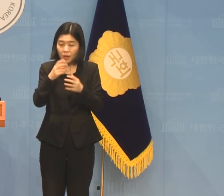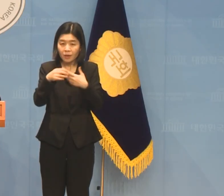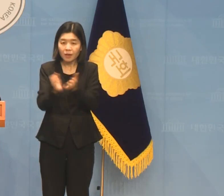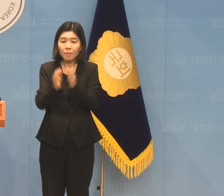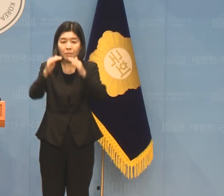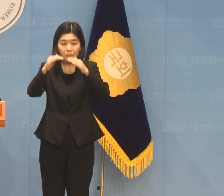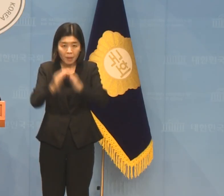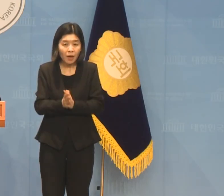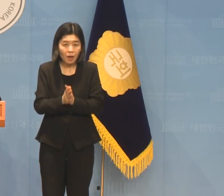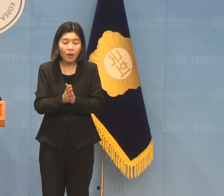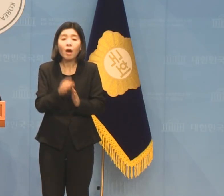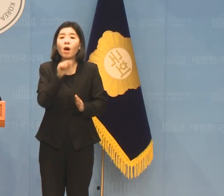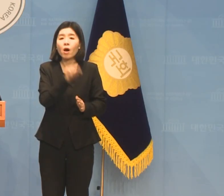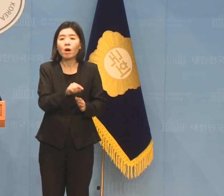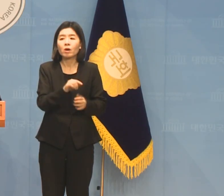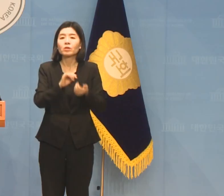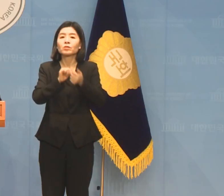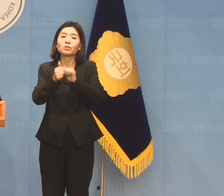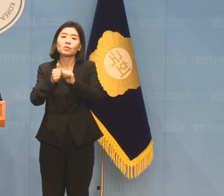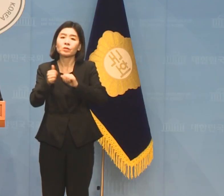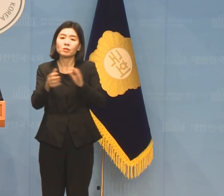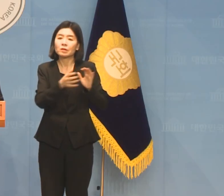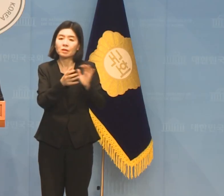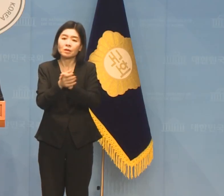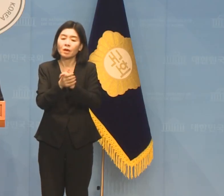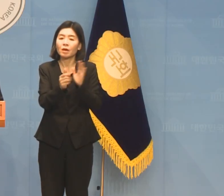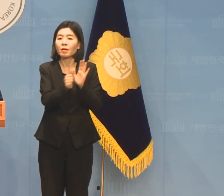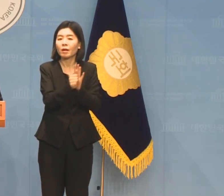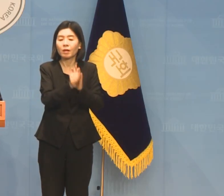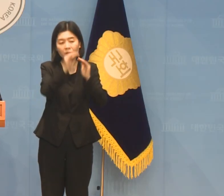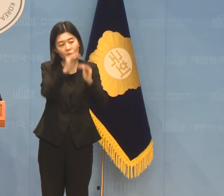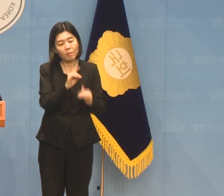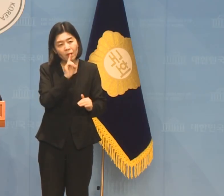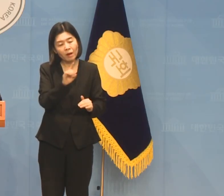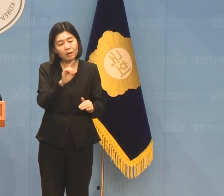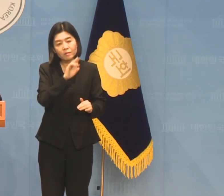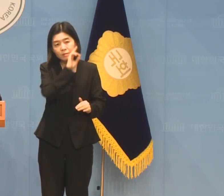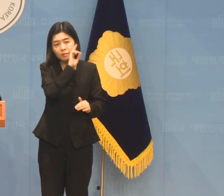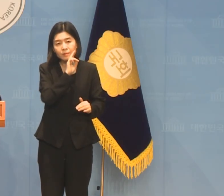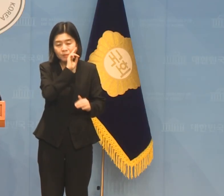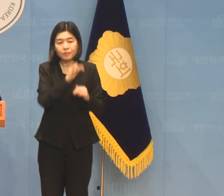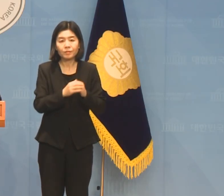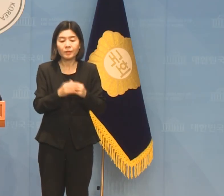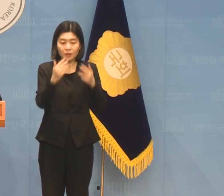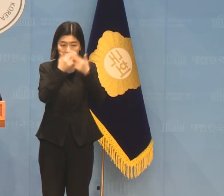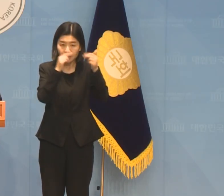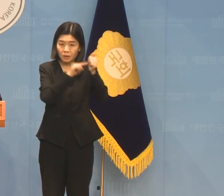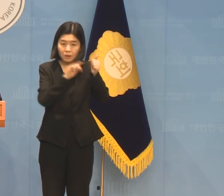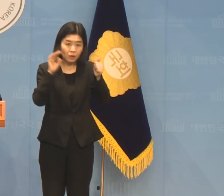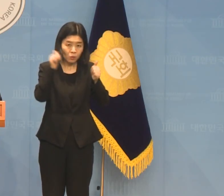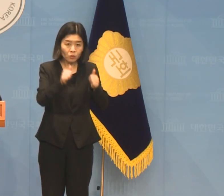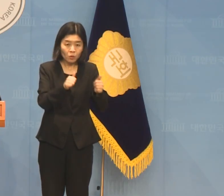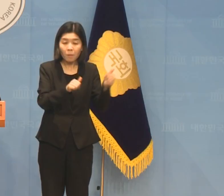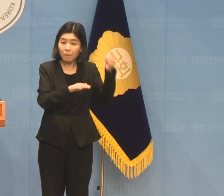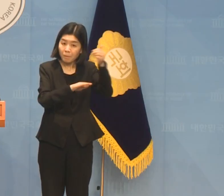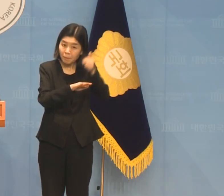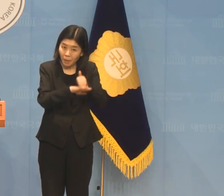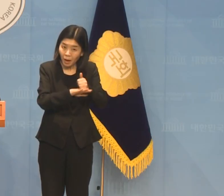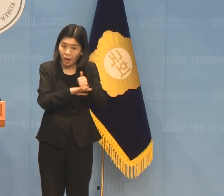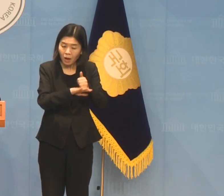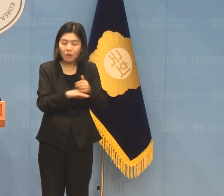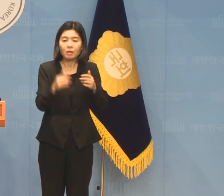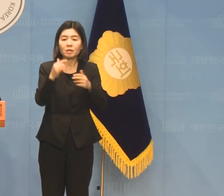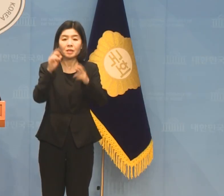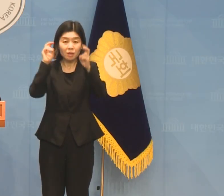민주당의 주식시장 친화적 발언을 더욱 의심스럽게 만듭니다. 이재명 후보가 대통령이 되면 그의